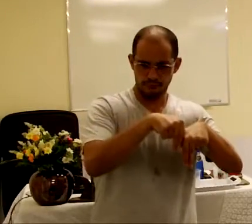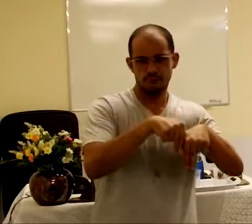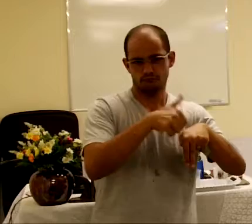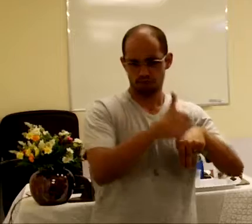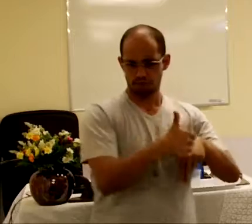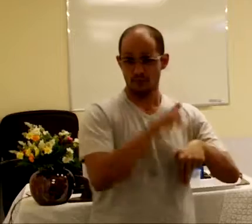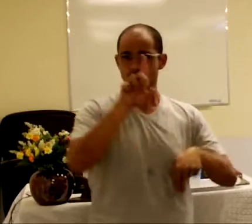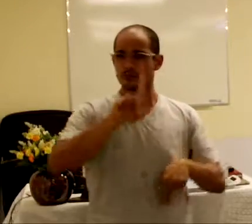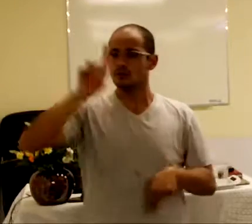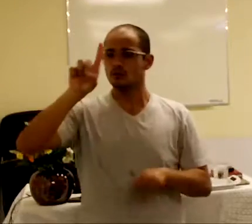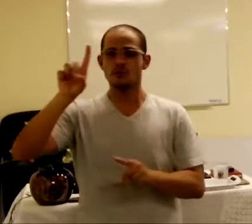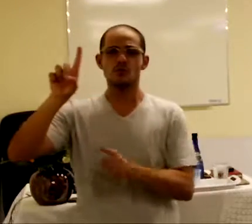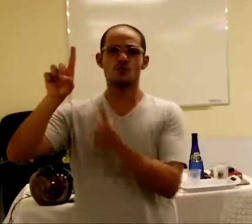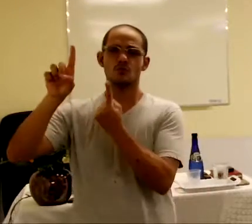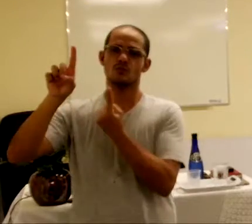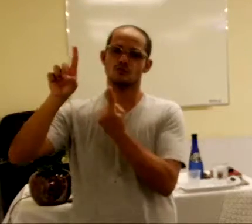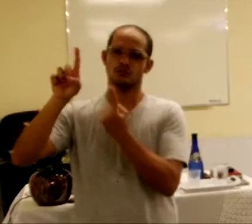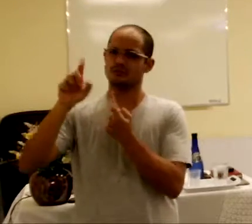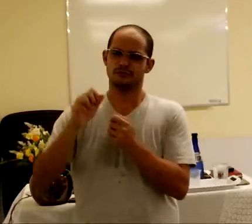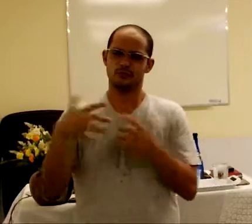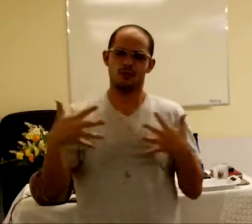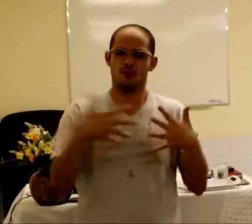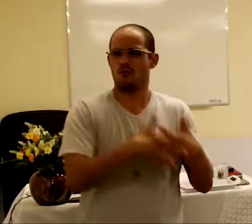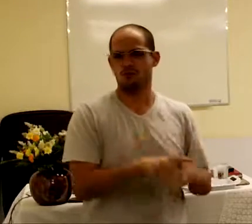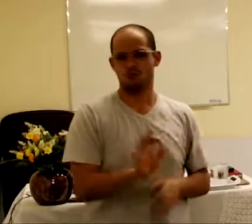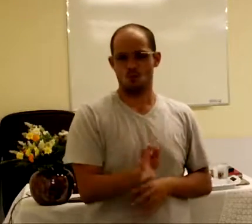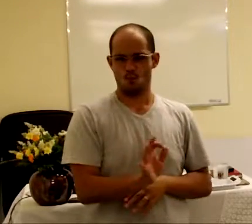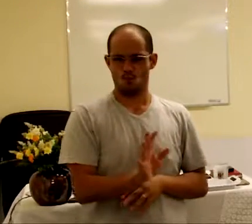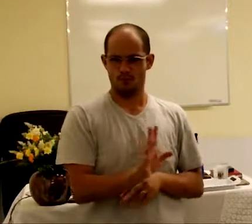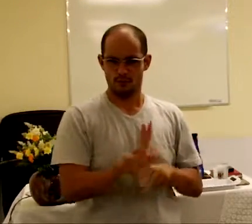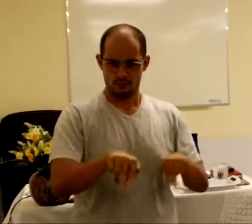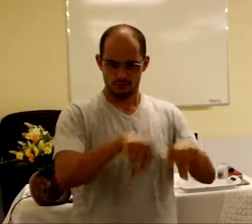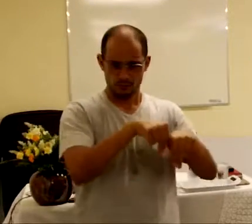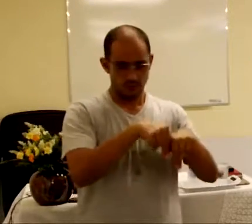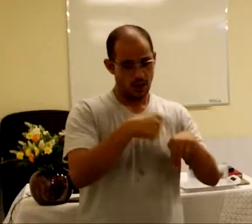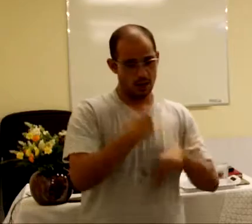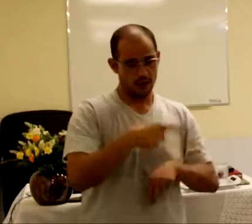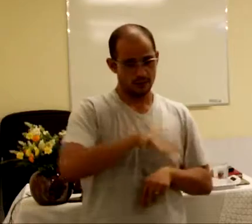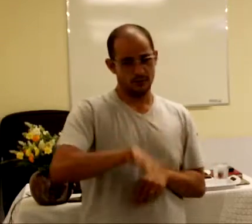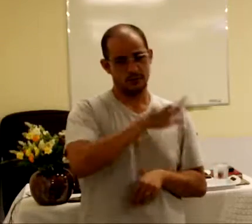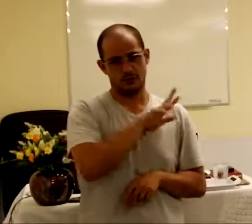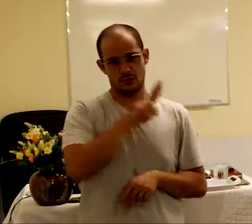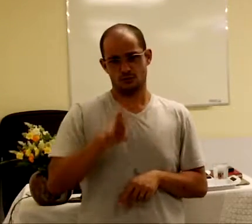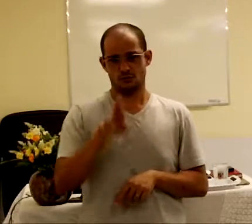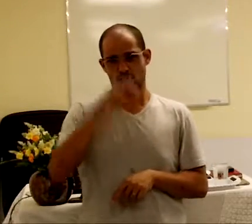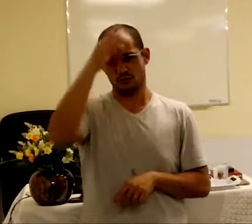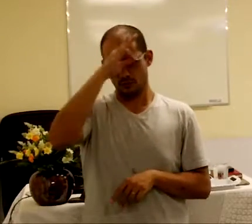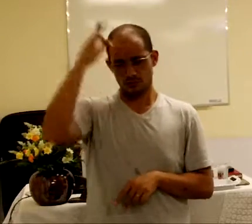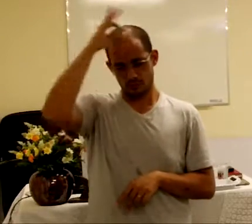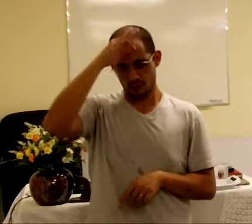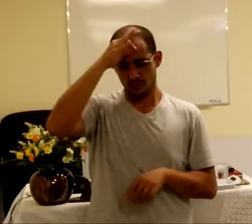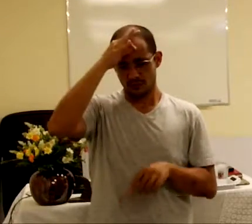não confundimos os espíritos com deuses. No contexto espírita. Né? Mas respeitamos quem